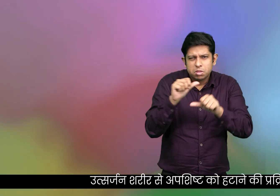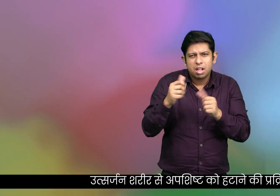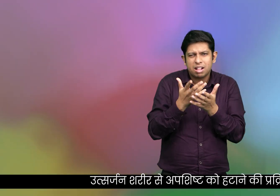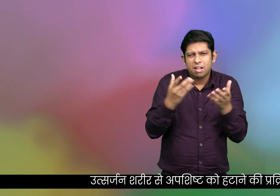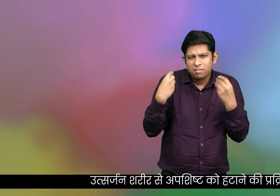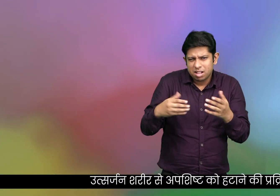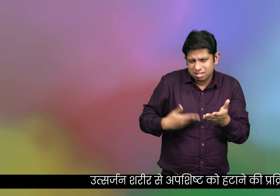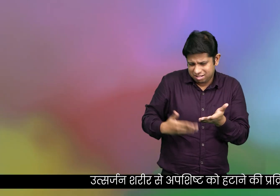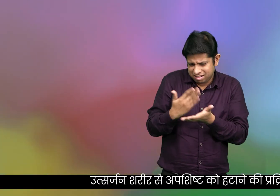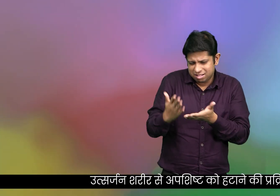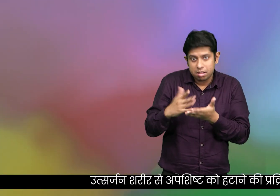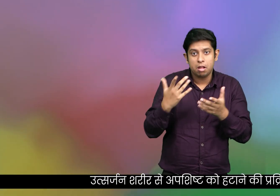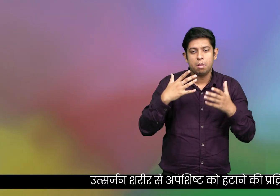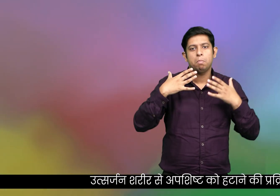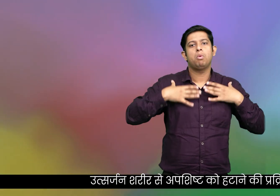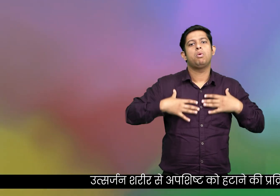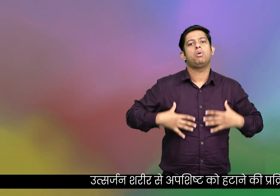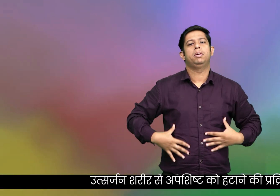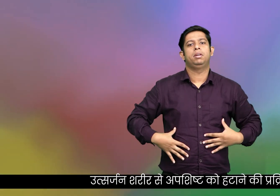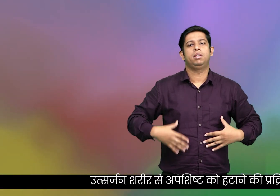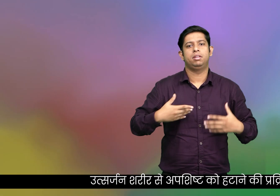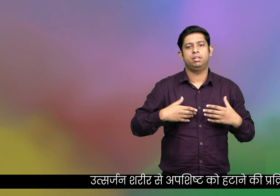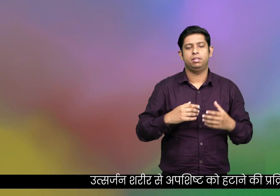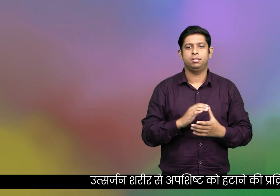को हटाने की प्रक्रिया है।